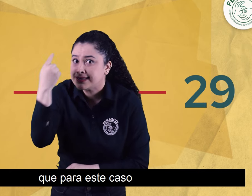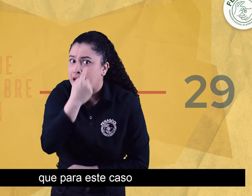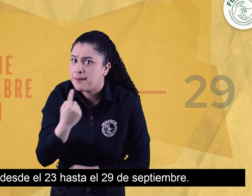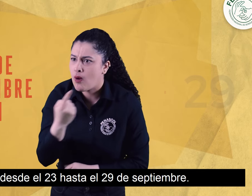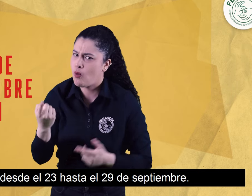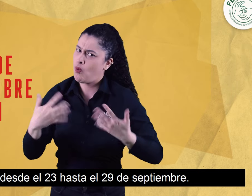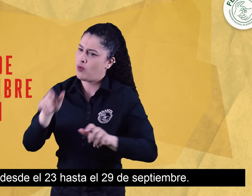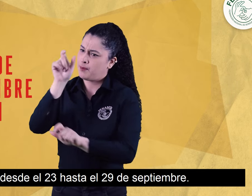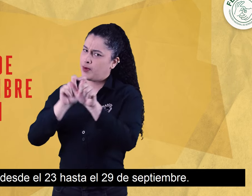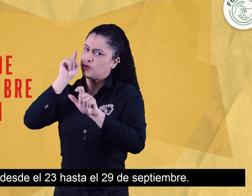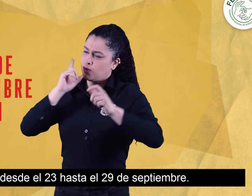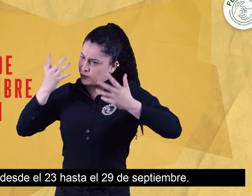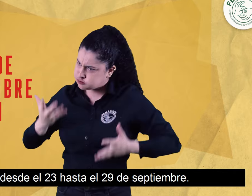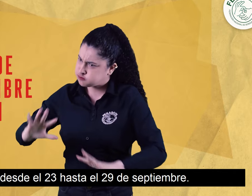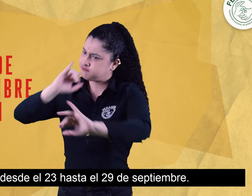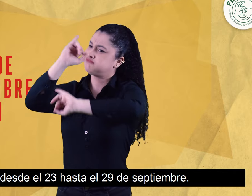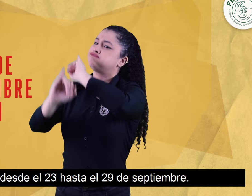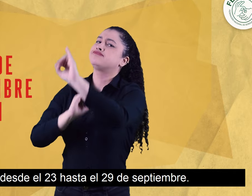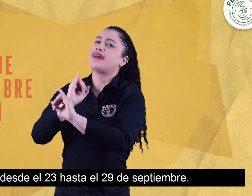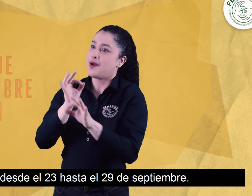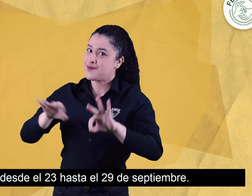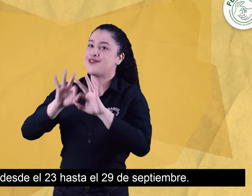va desde el 23 hasta el 29 de septiembre